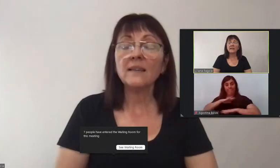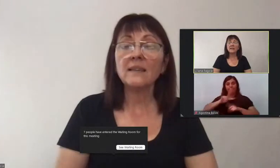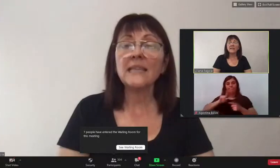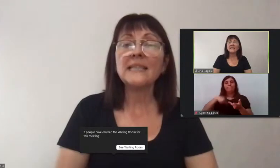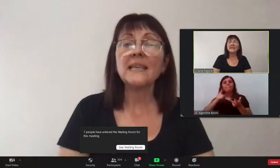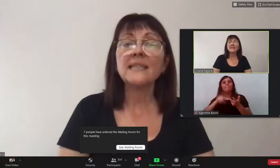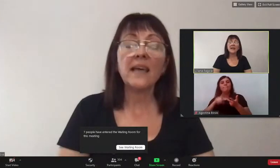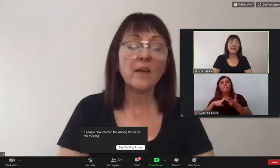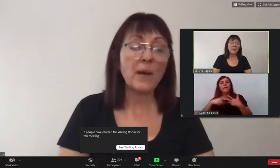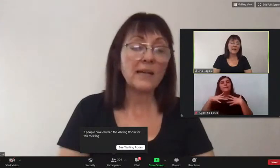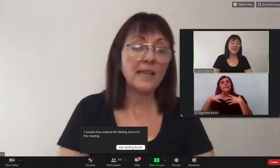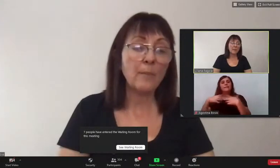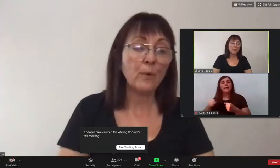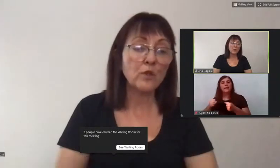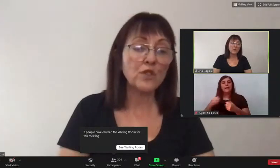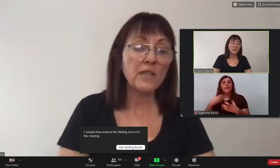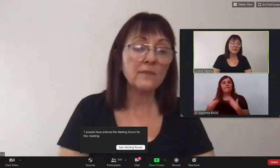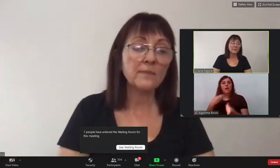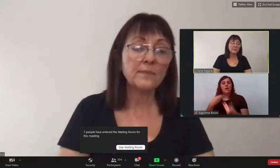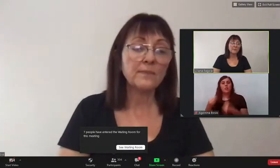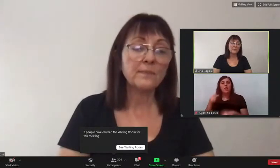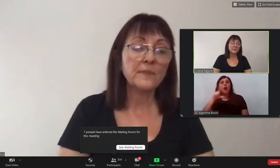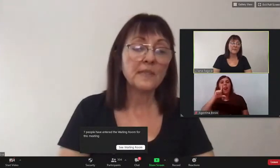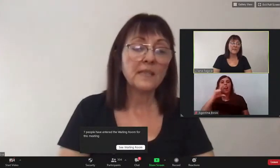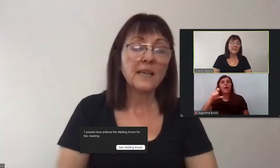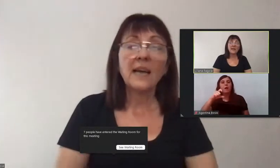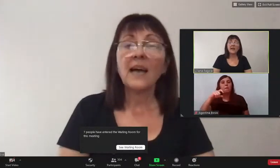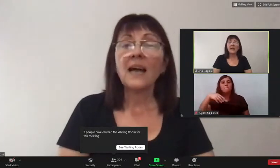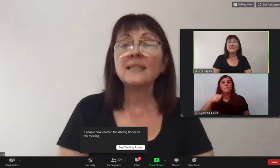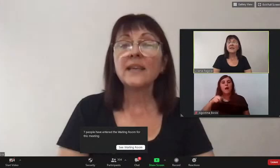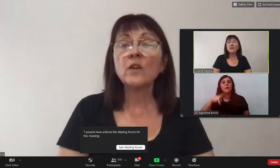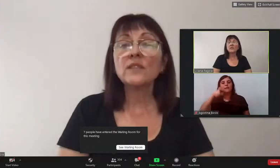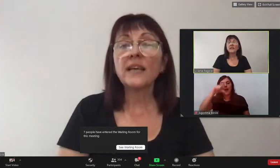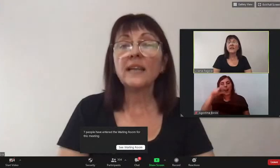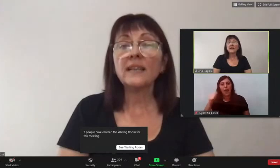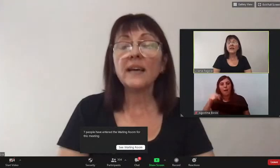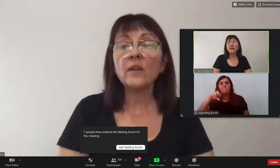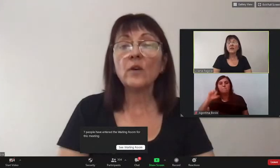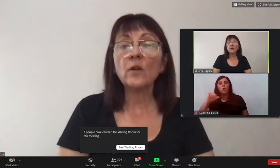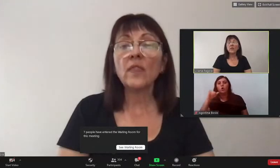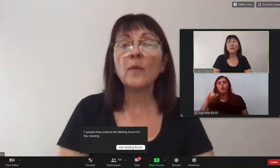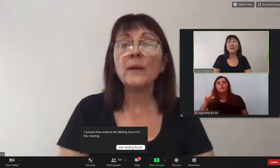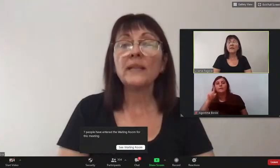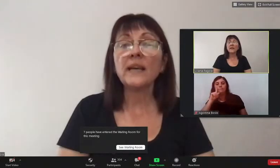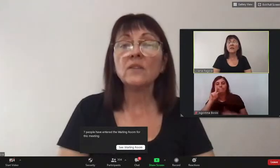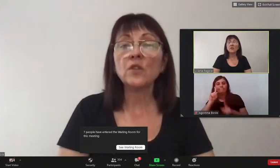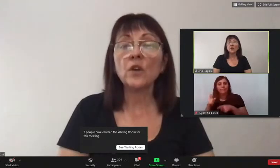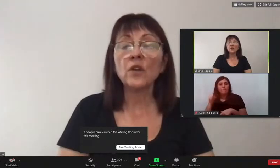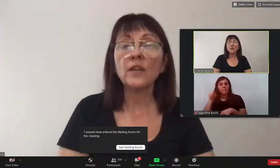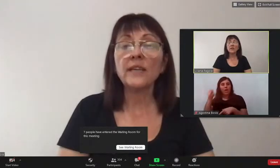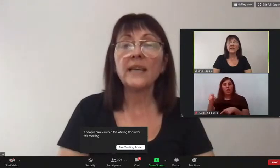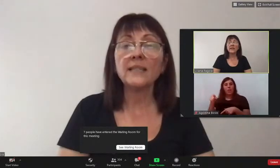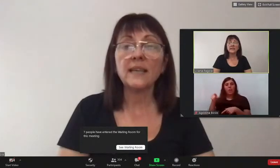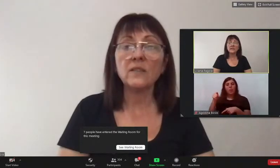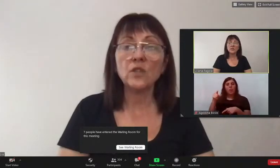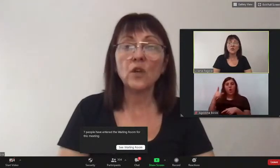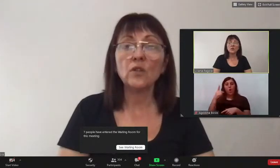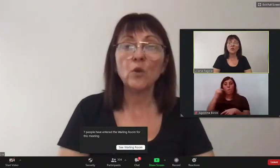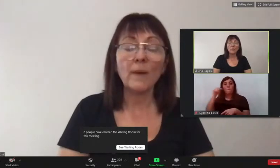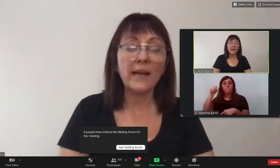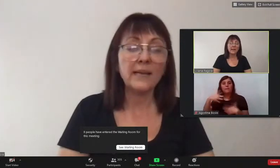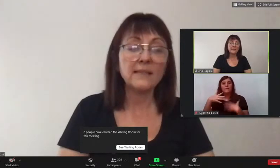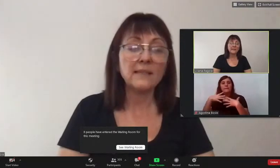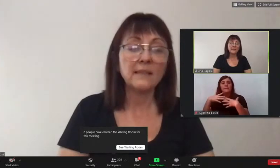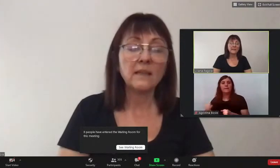Bienestar, licenciada Marcela Pozzi, al señor secretario de Investigación y